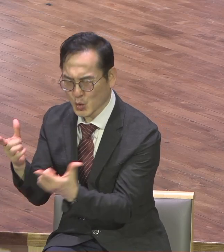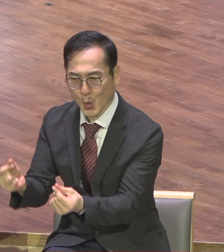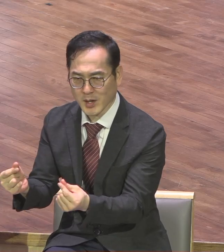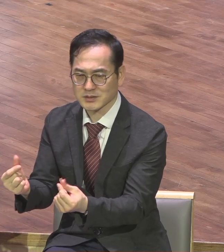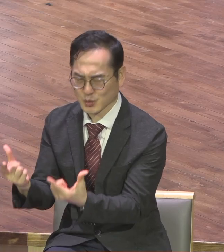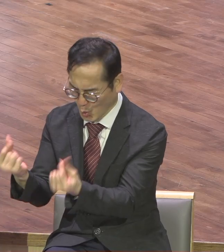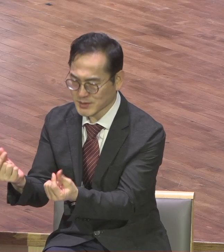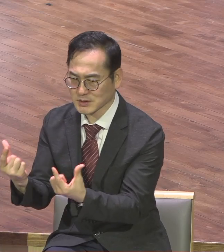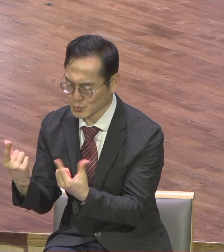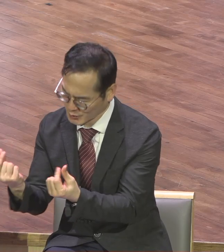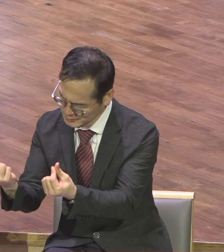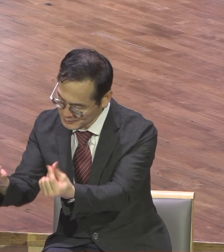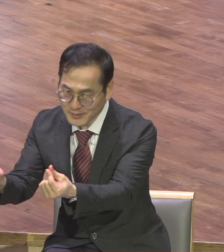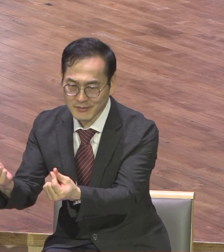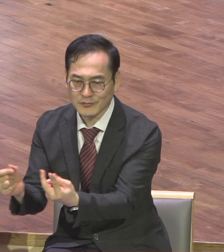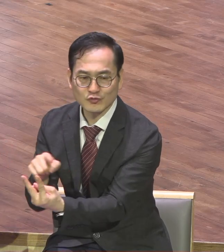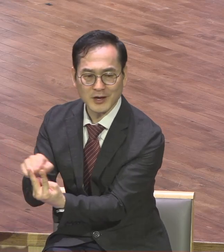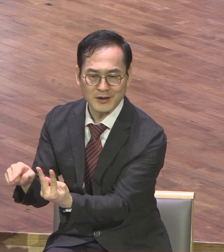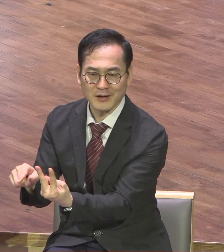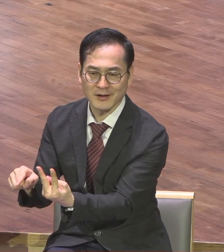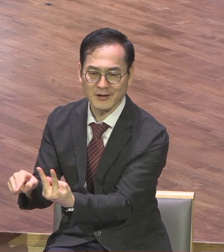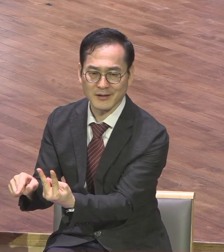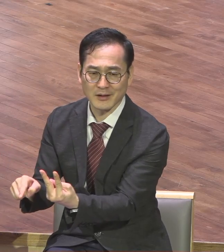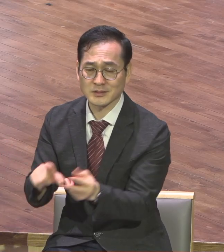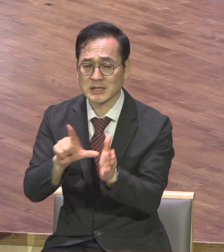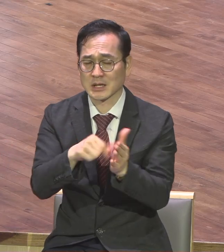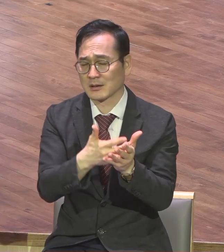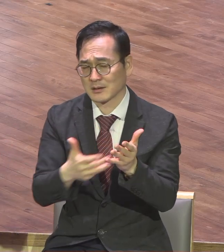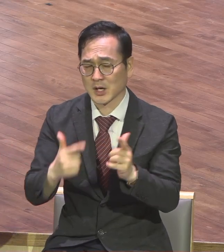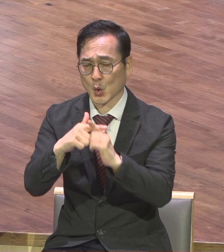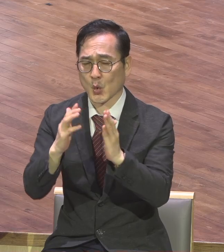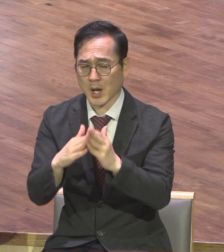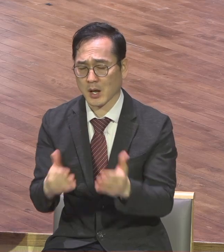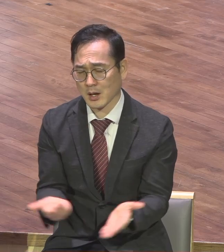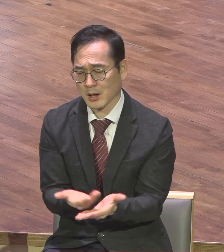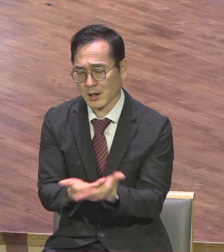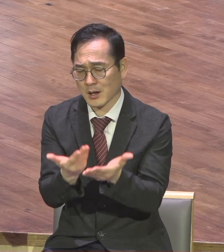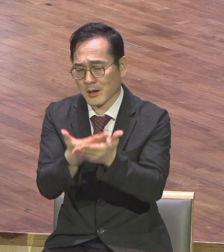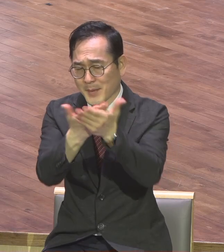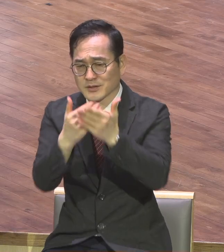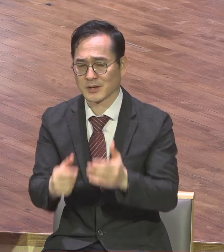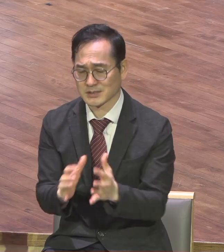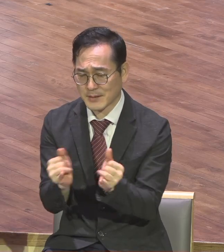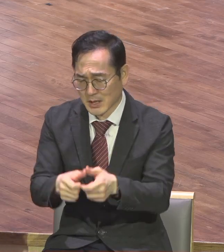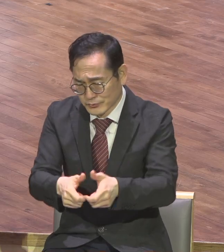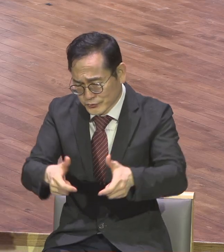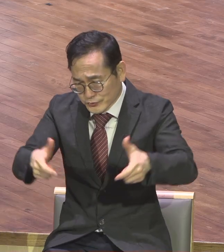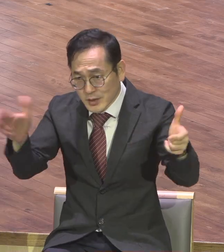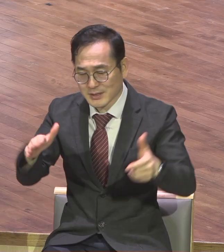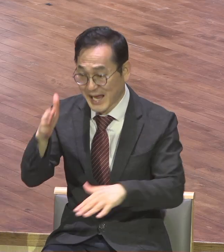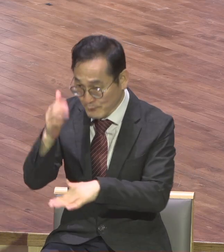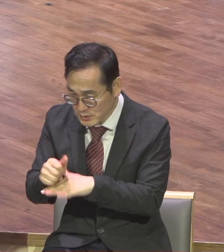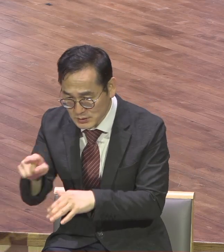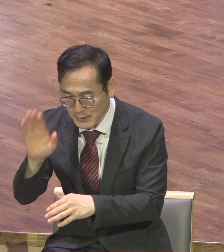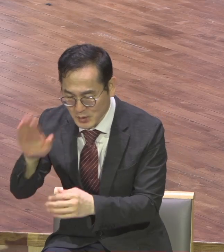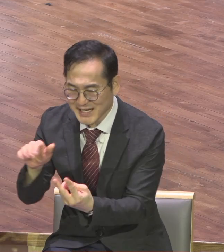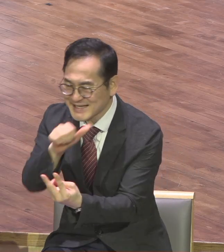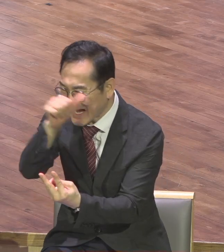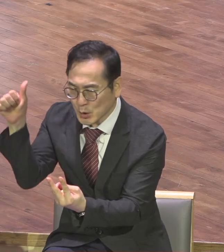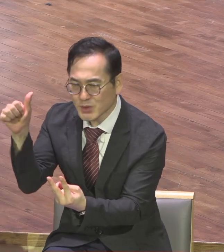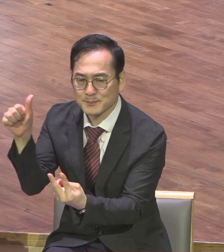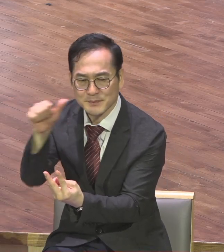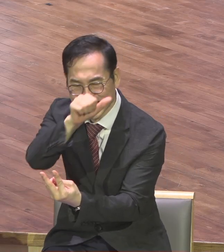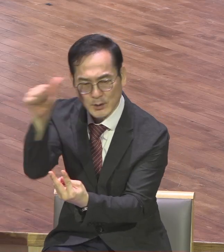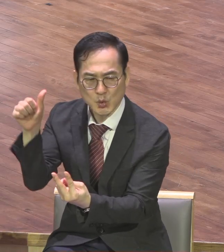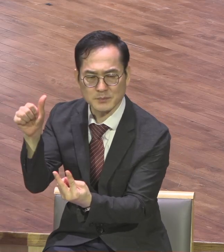생겼어요. 시간이 이제 지나 교회가 부흥이 되고 하면서 장로를 세우는데 이 장로를 이렇게 세우는데 두 사람을 놓고